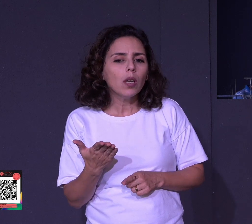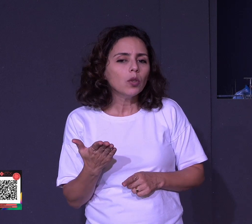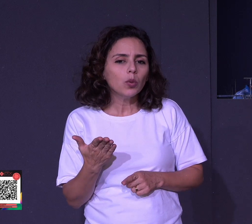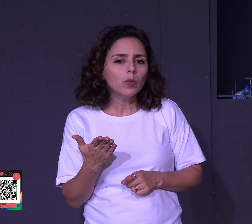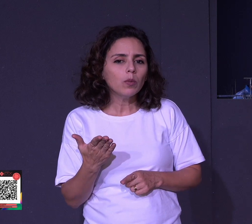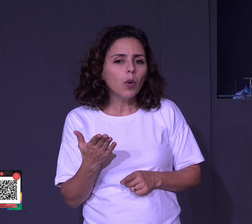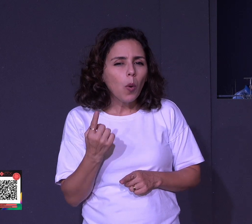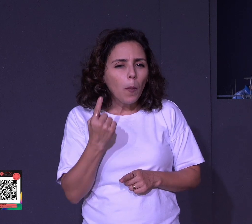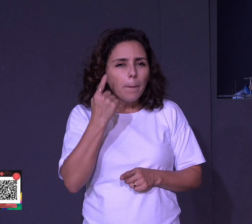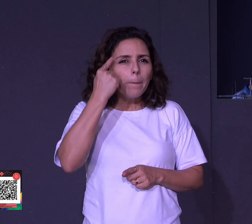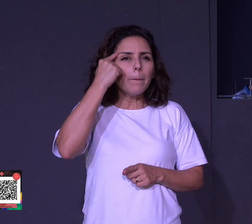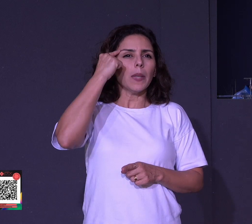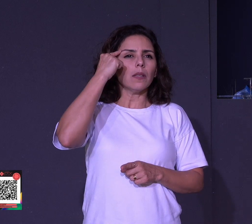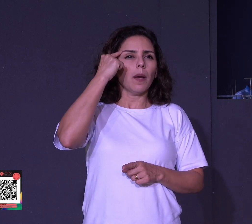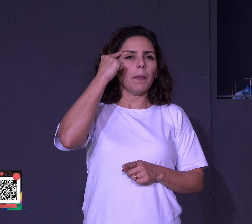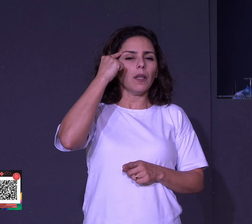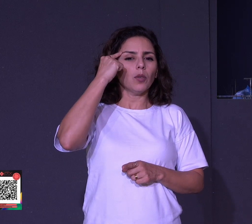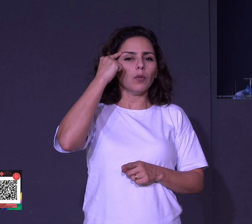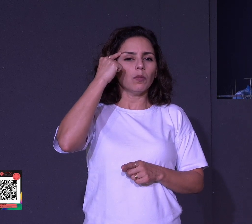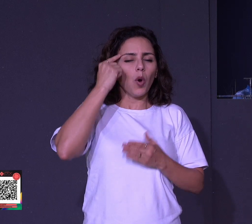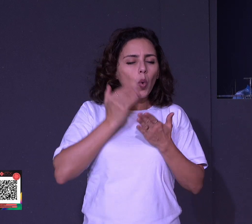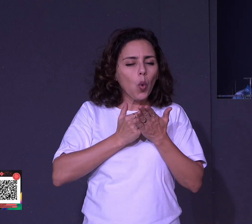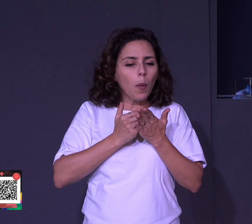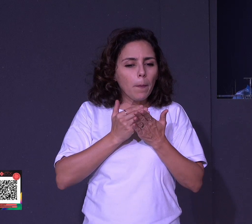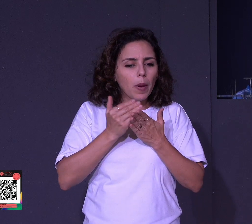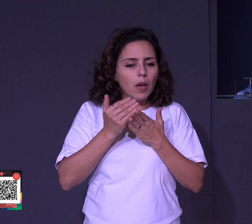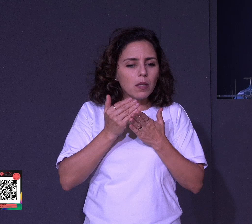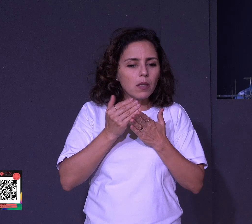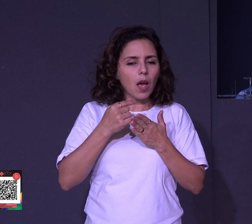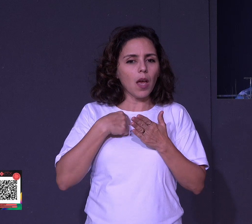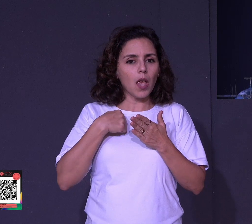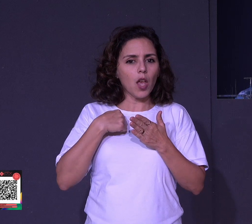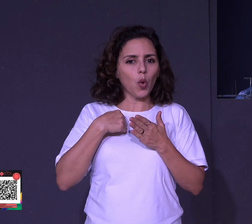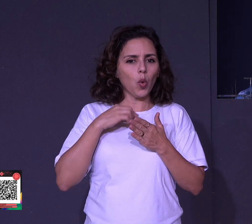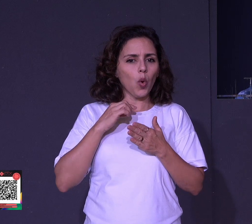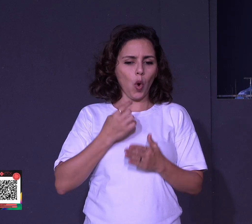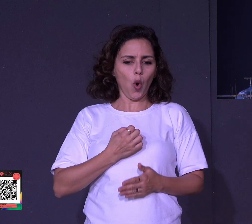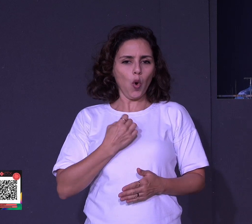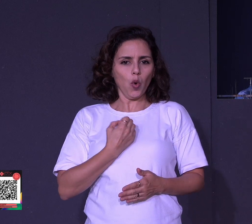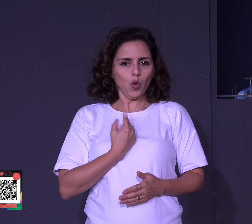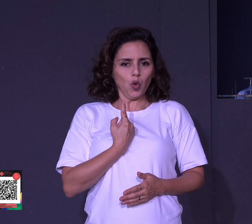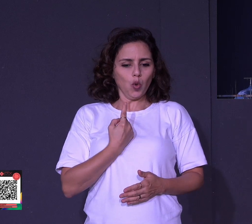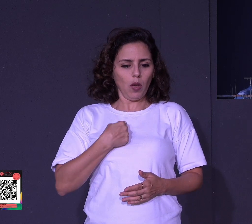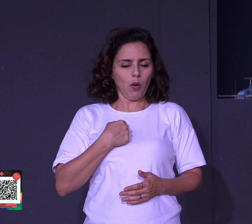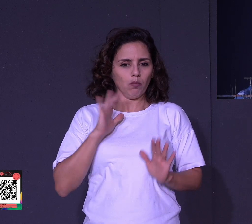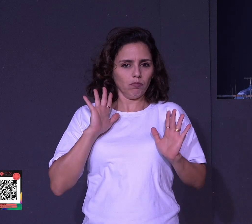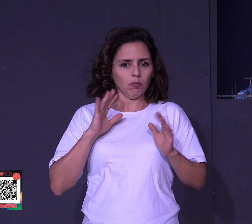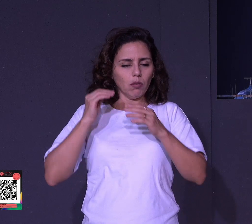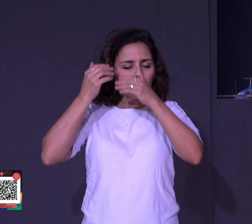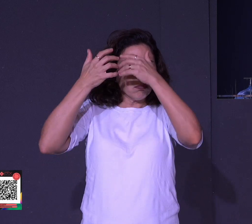Essa é uma realidade, é um processo que se desencadeia e que não fica visível na nossa